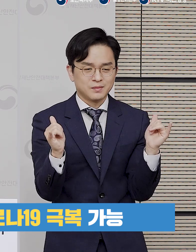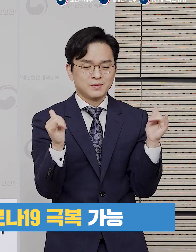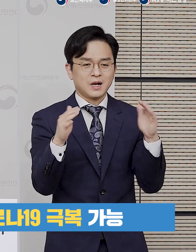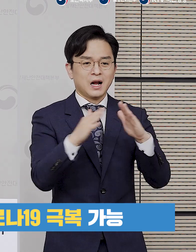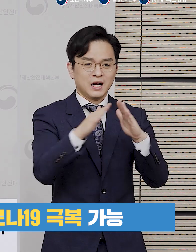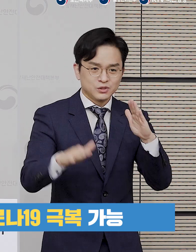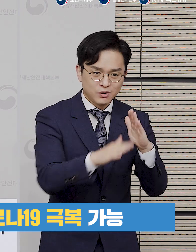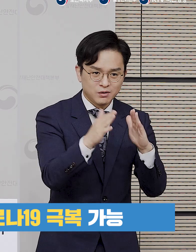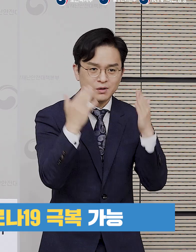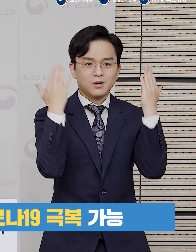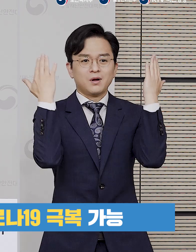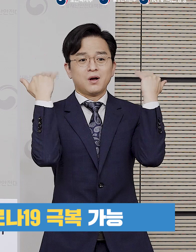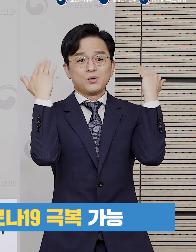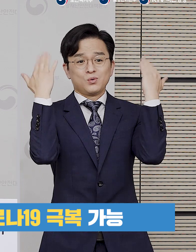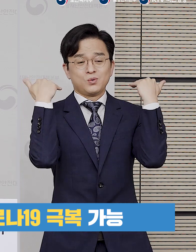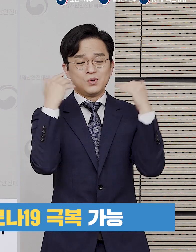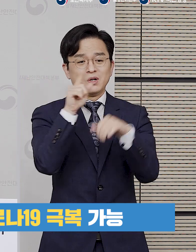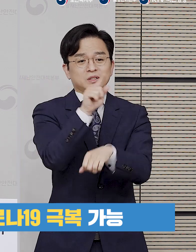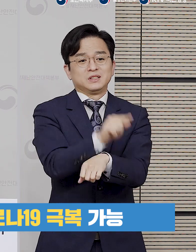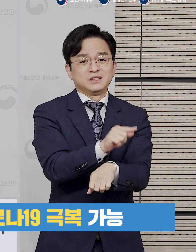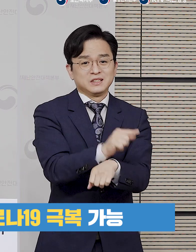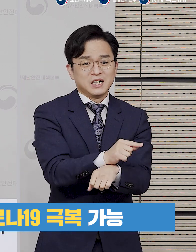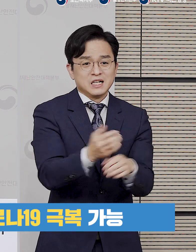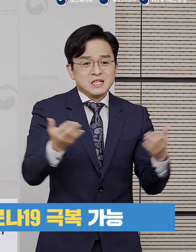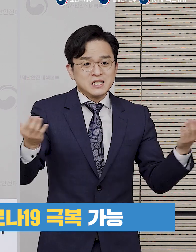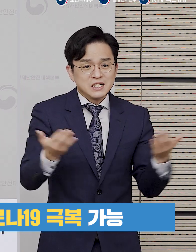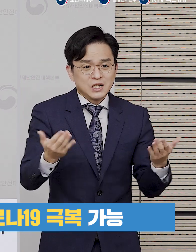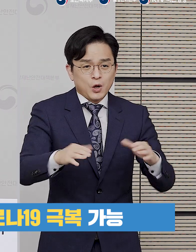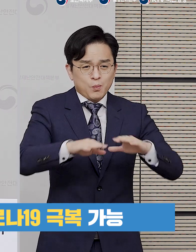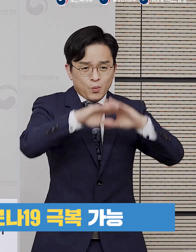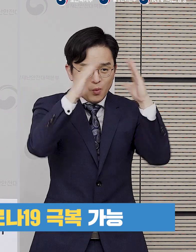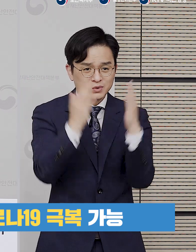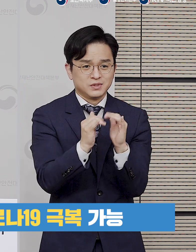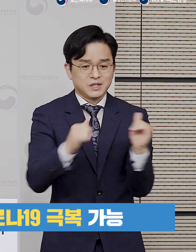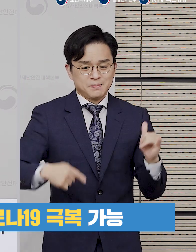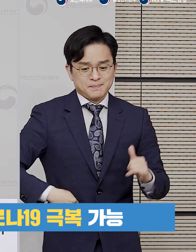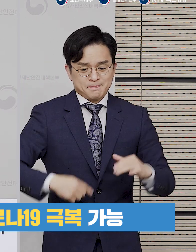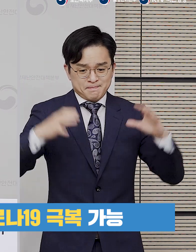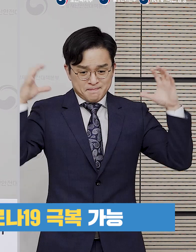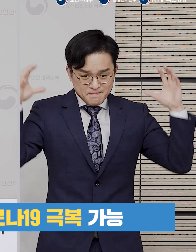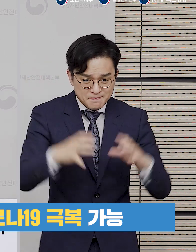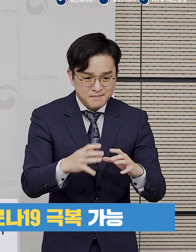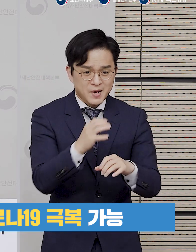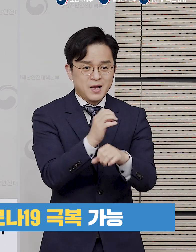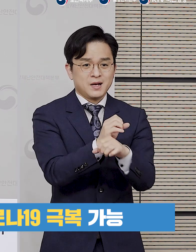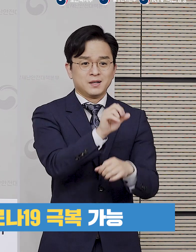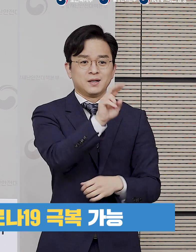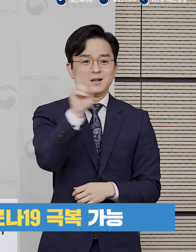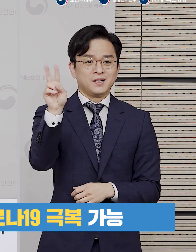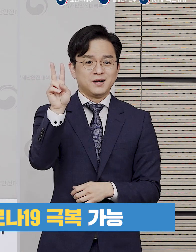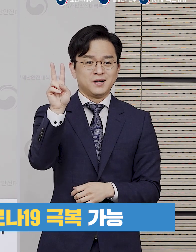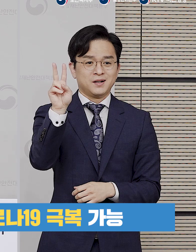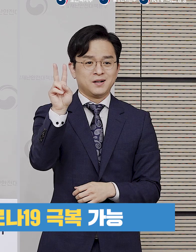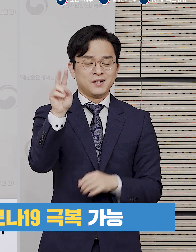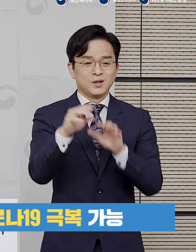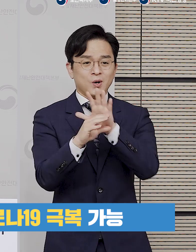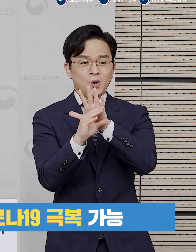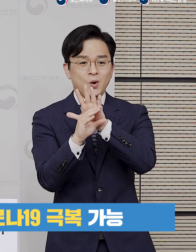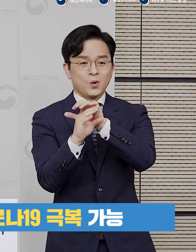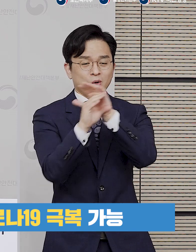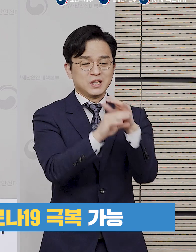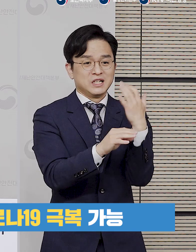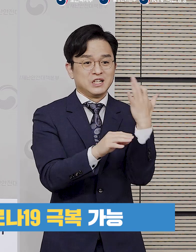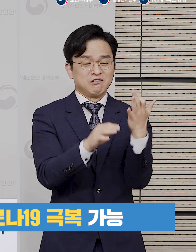모든 가정과 학교, 직장을 포함한 우리 사회의 모든 이들이 힘을 합칠 때에야